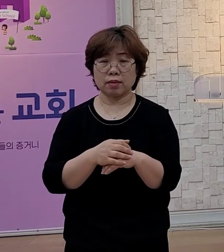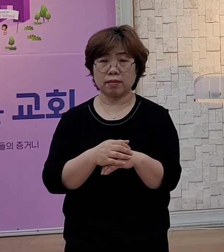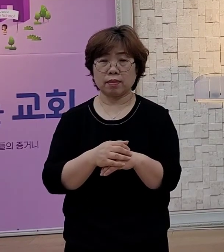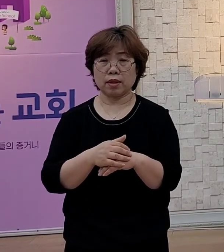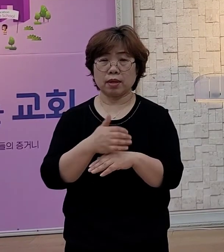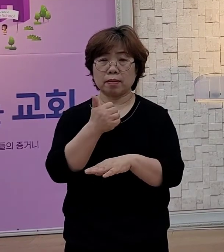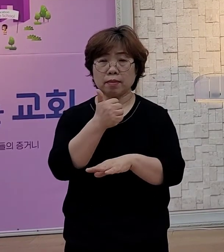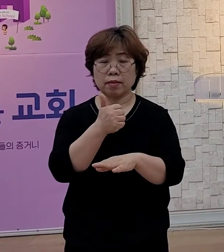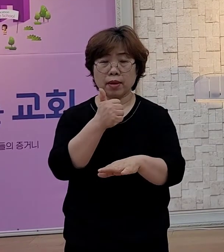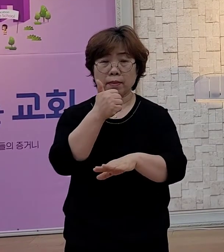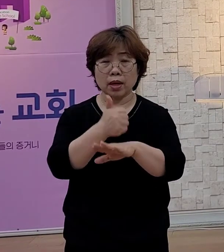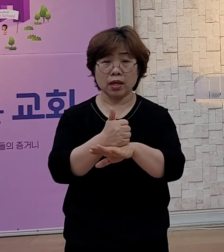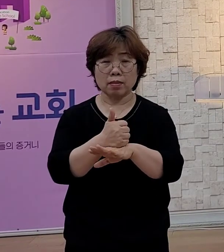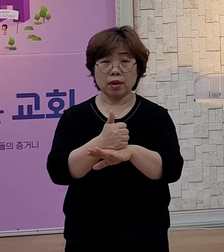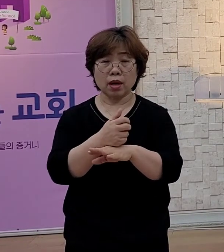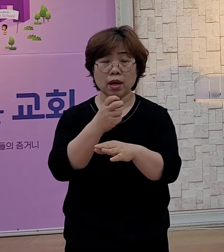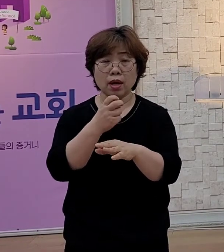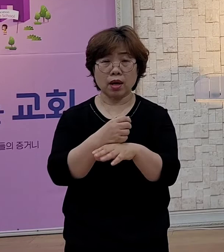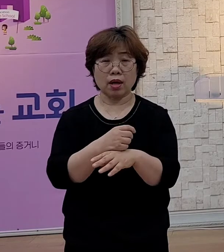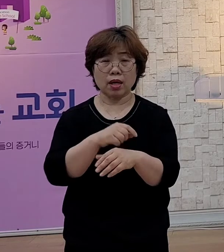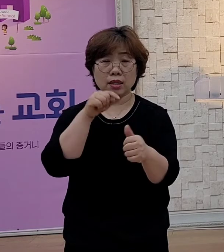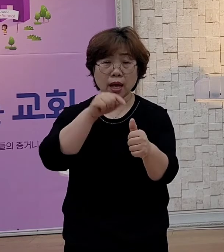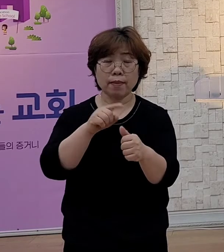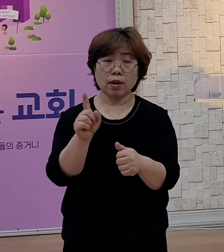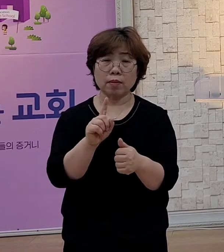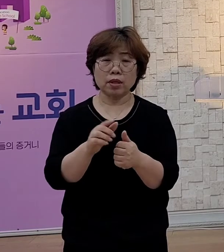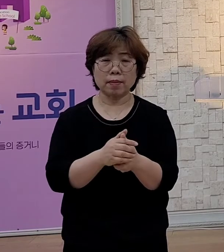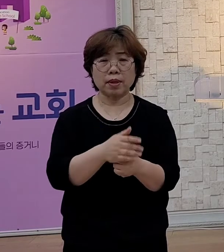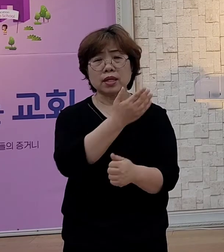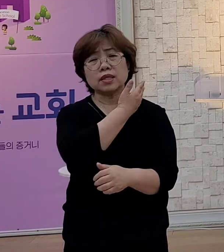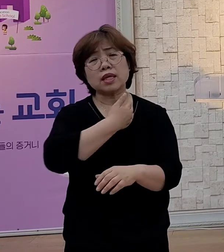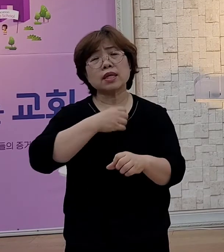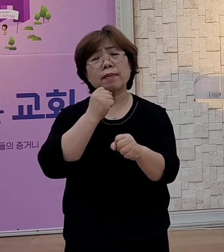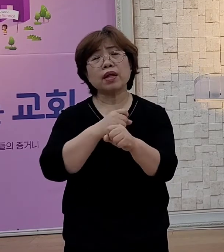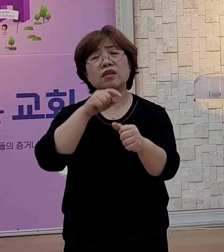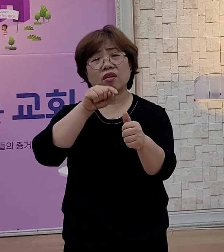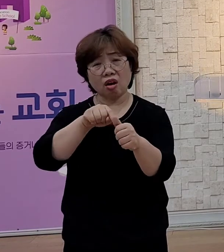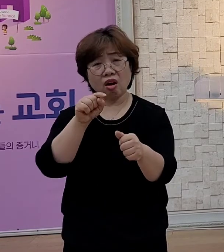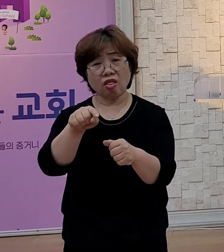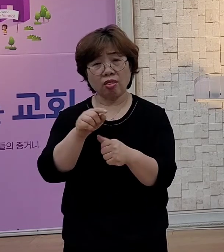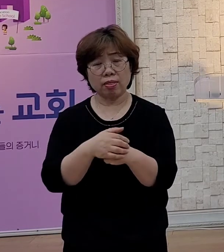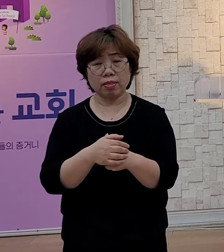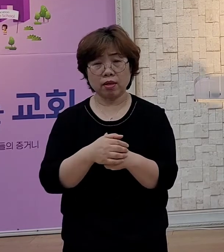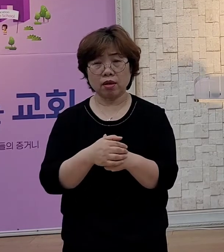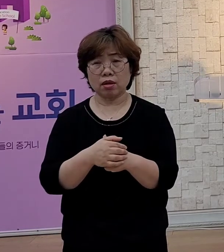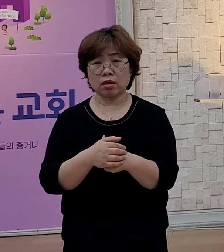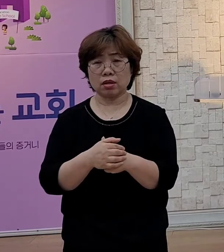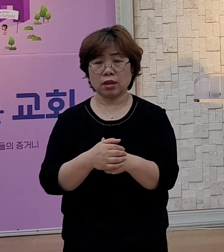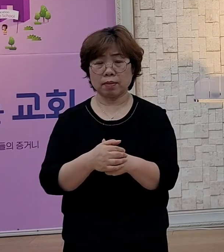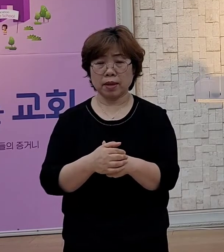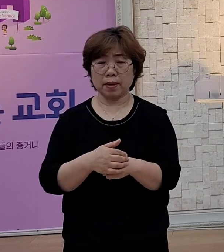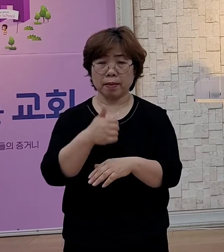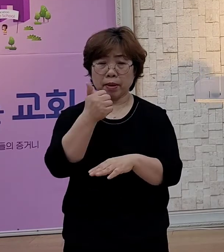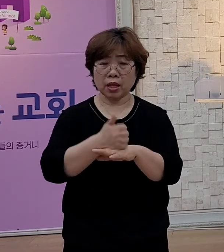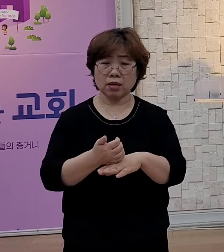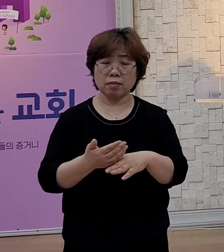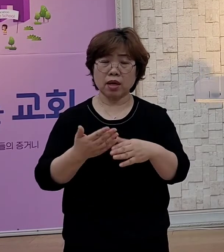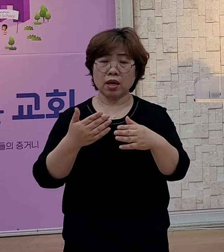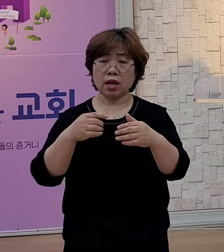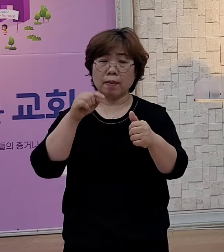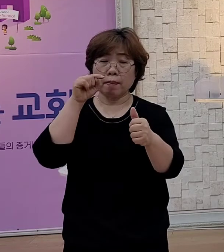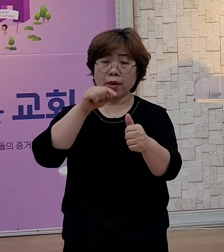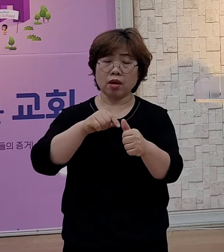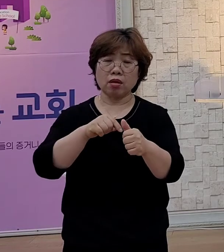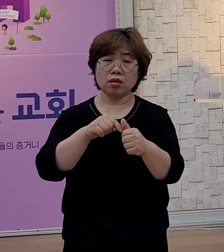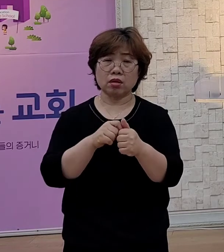영혼들을 주님의 자녀로, 백성으로 다 주께 이끌어오는 이게 우리의 사명이고, 주께서 마지막